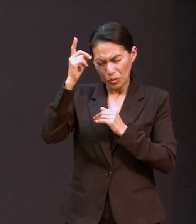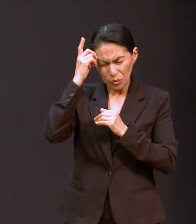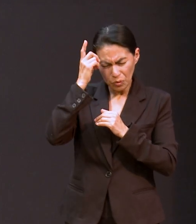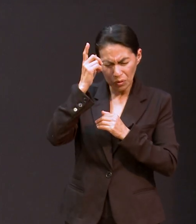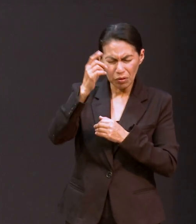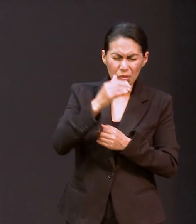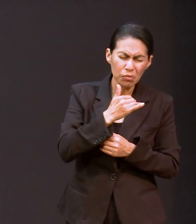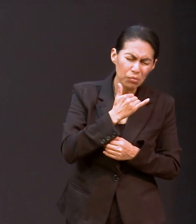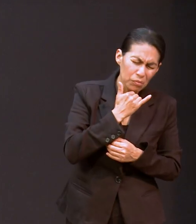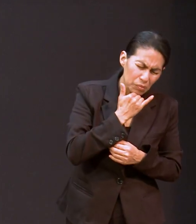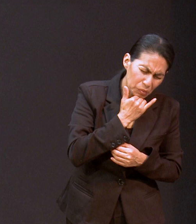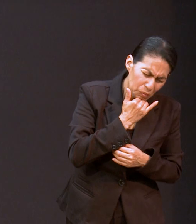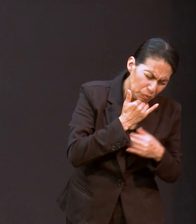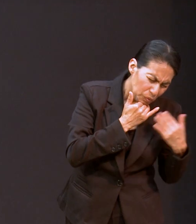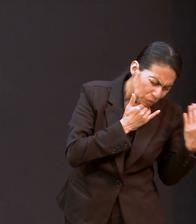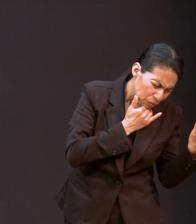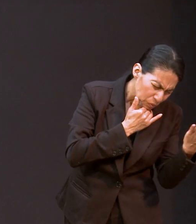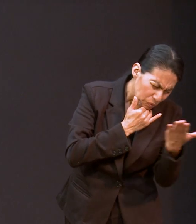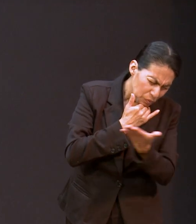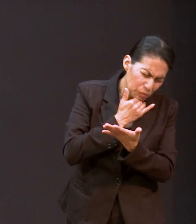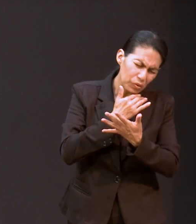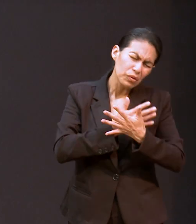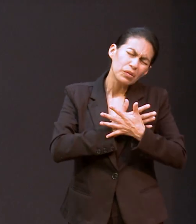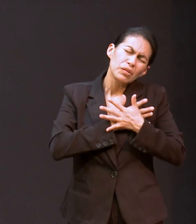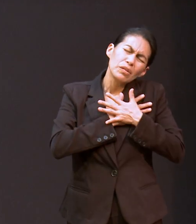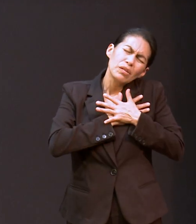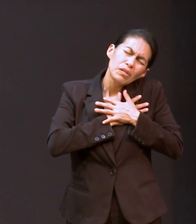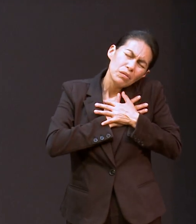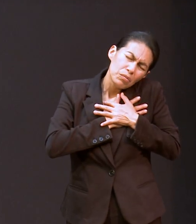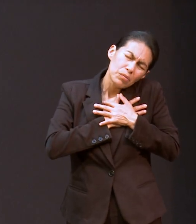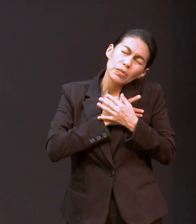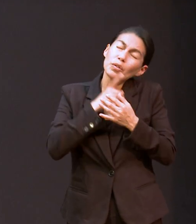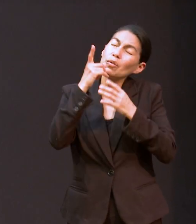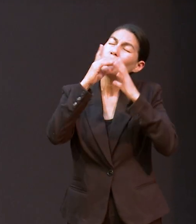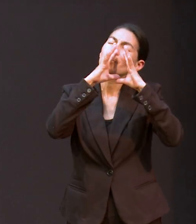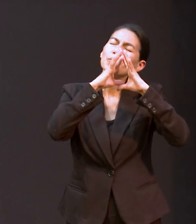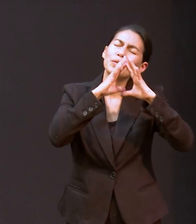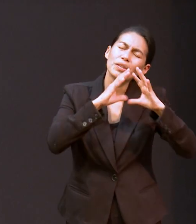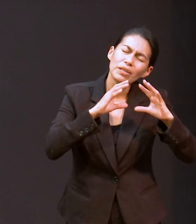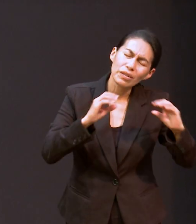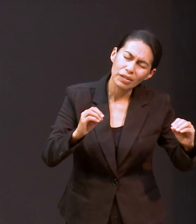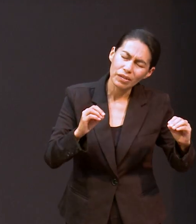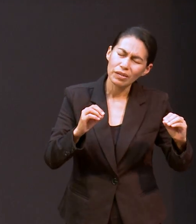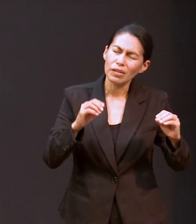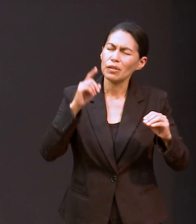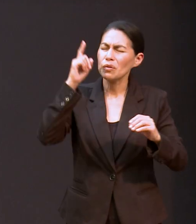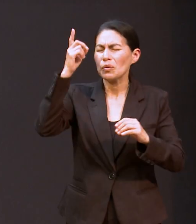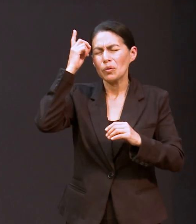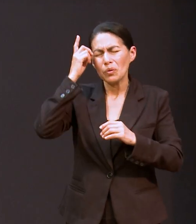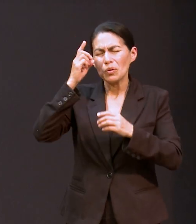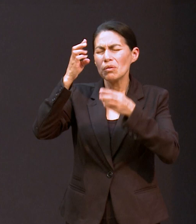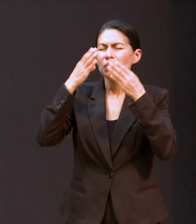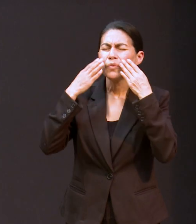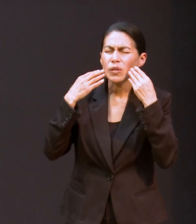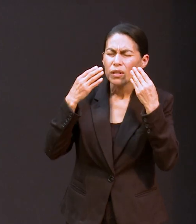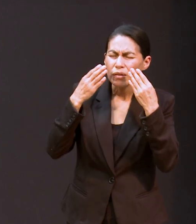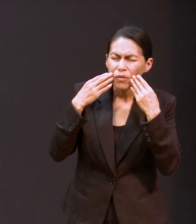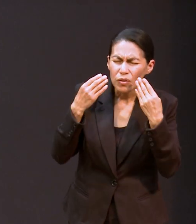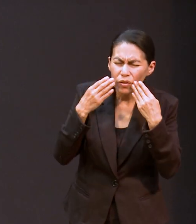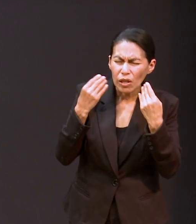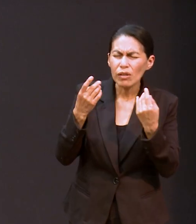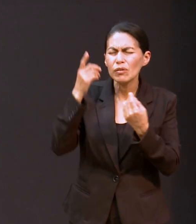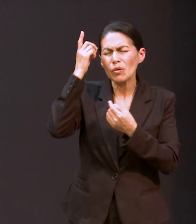gracias porque sabemos que tú eres un Dios que Perdona tú eres un Dios que ama tú eres un Dios que sana tú eres un Dios